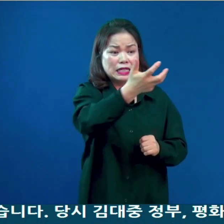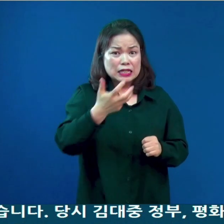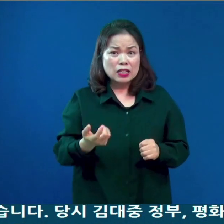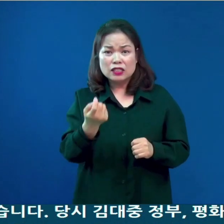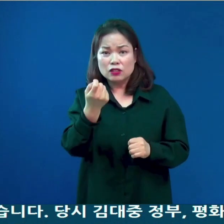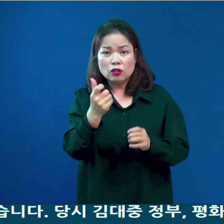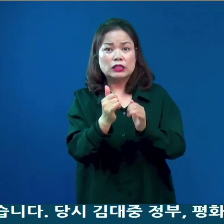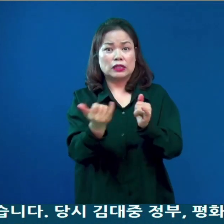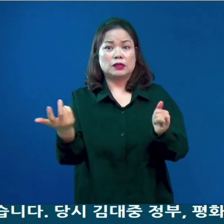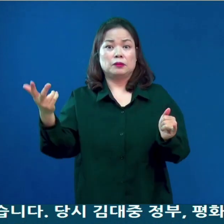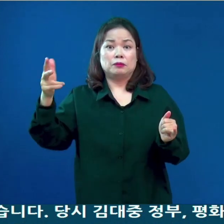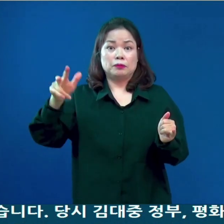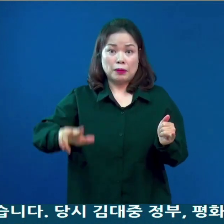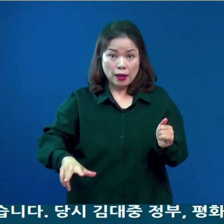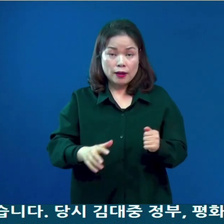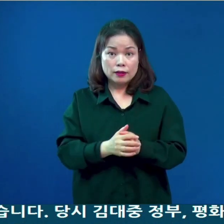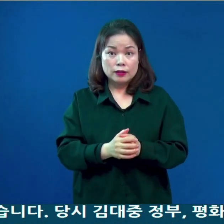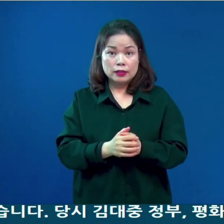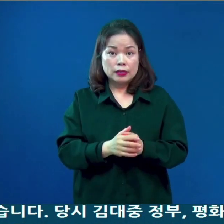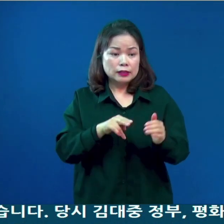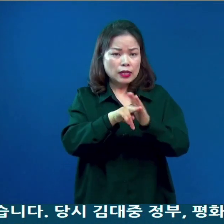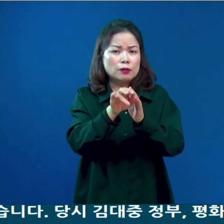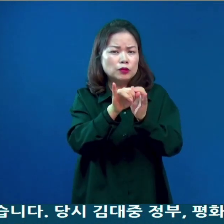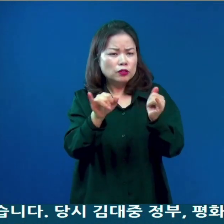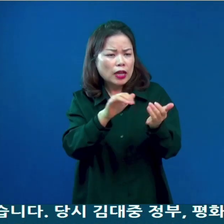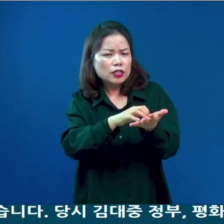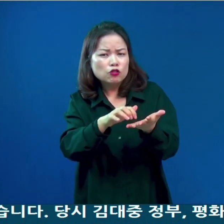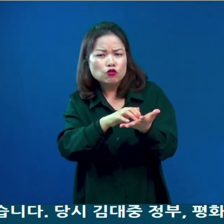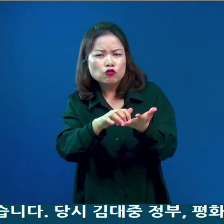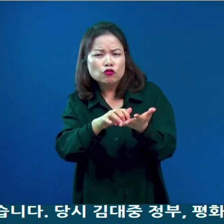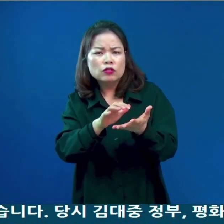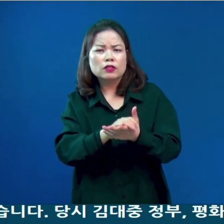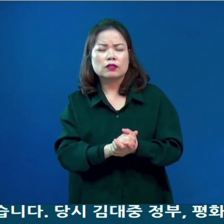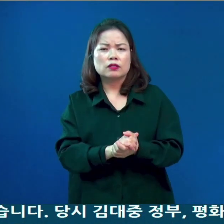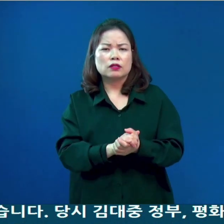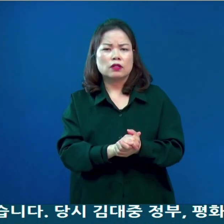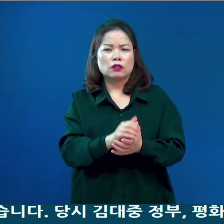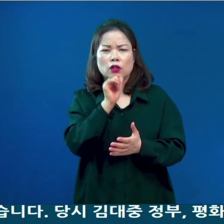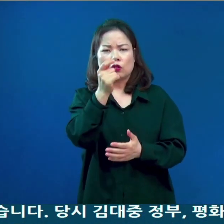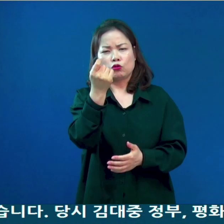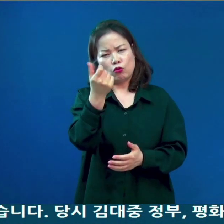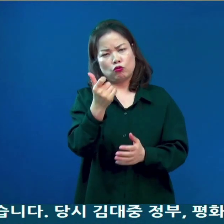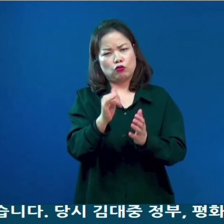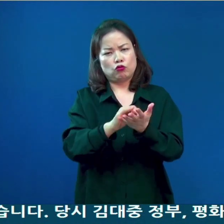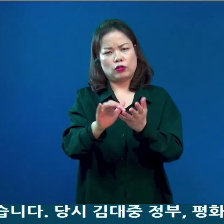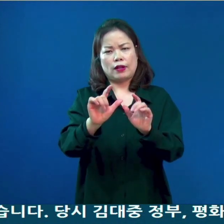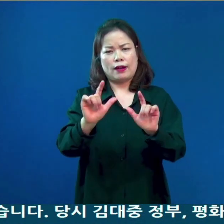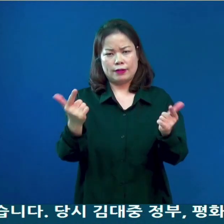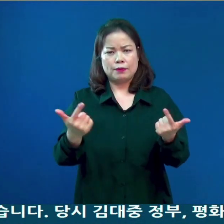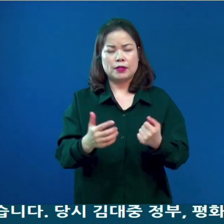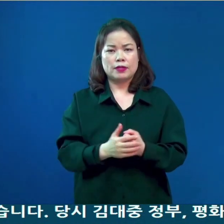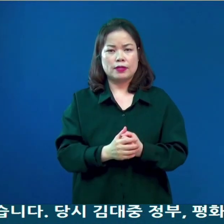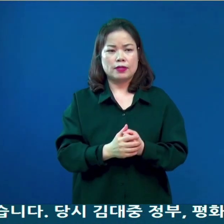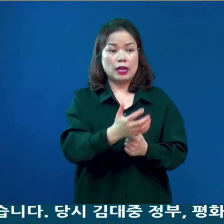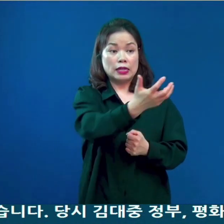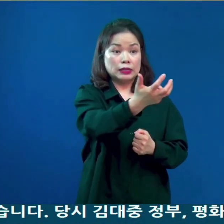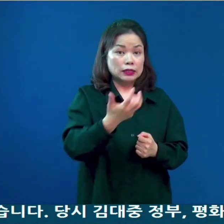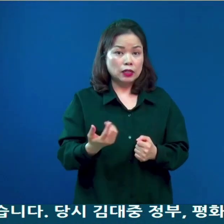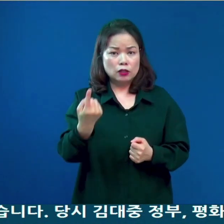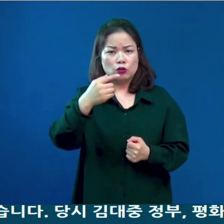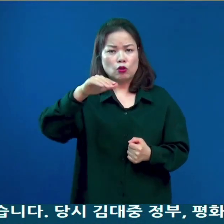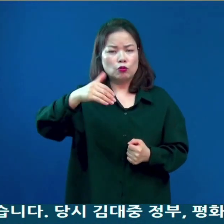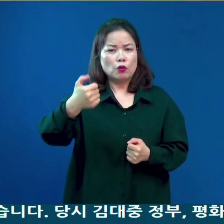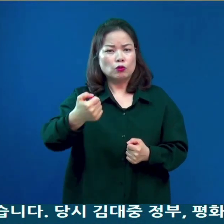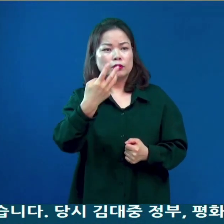적은 인원이지만 여러분, 이 인구는, 이 비율은 결코 적은 숫자가 아닙니다. 실향민은